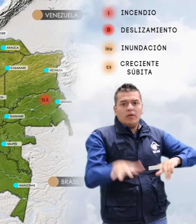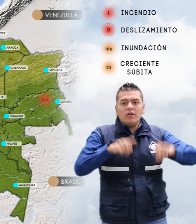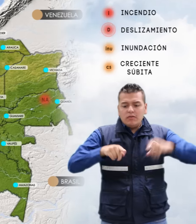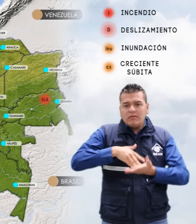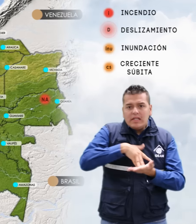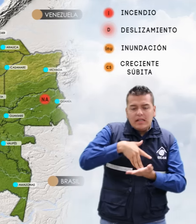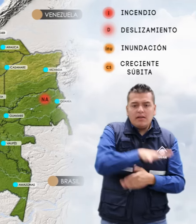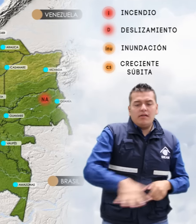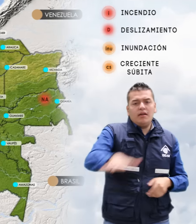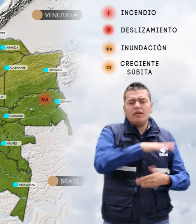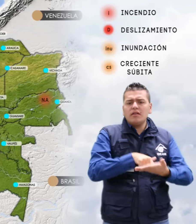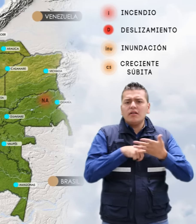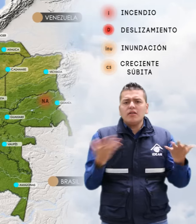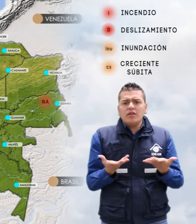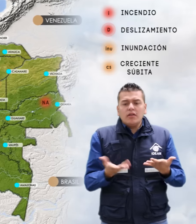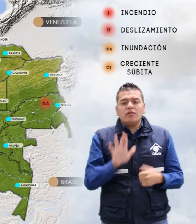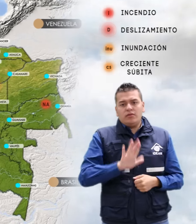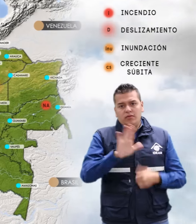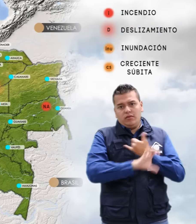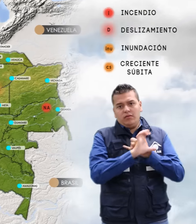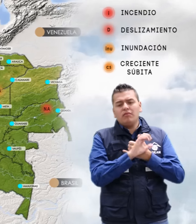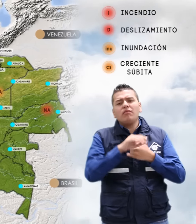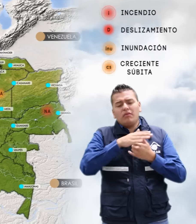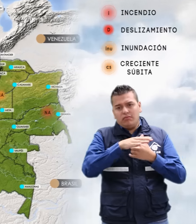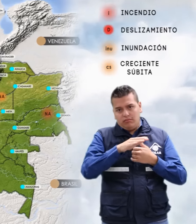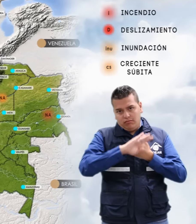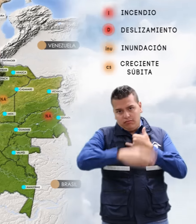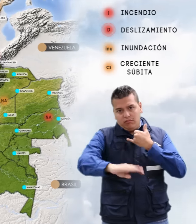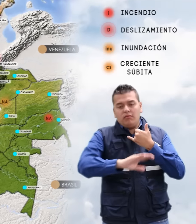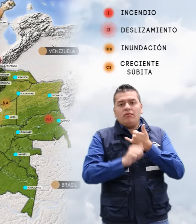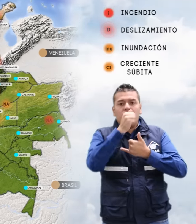inestables o de alta pendiente localizados en las regiones Andina, Pacífica y Orinoquía